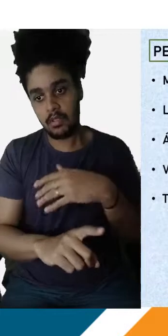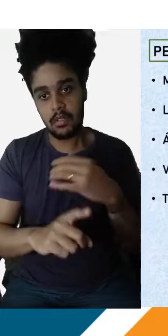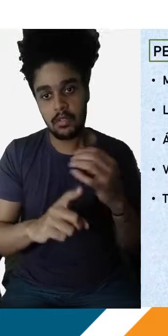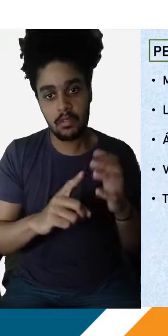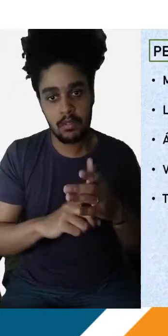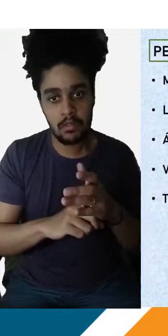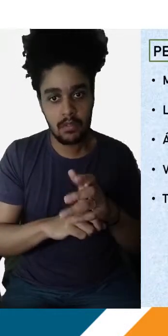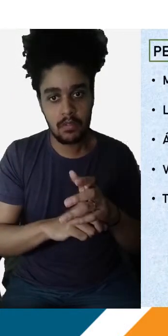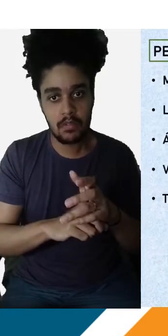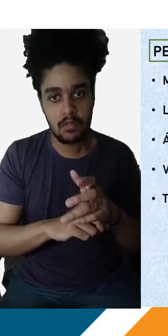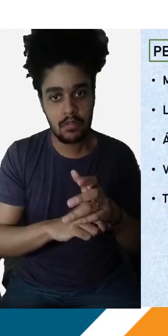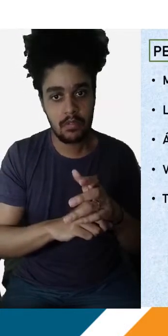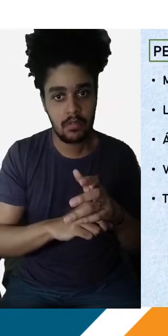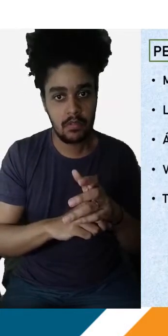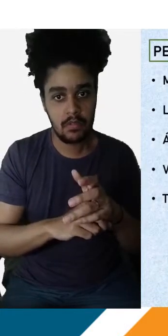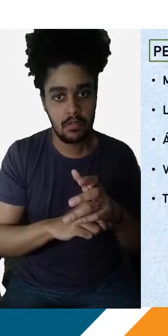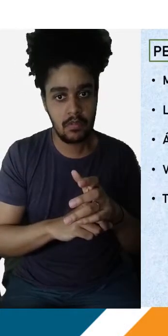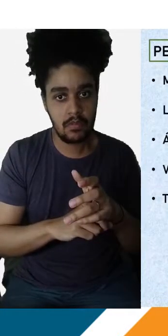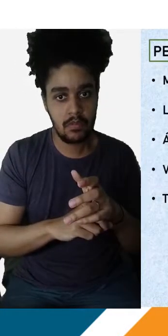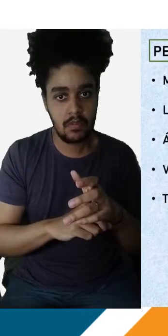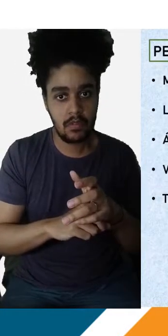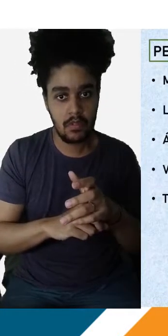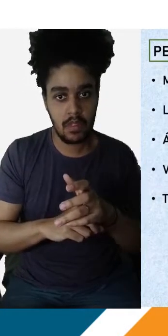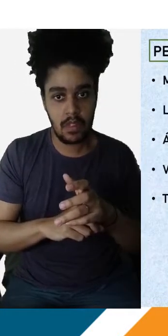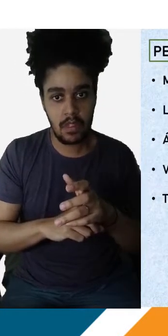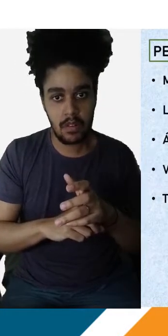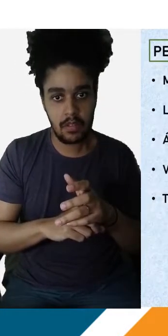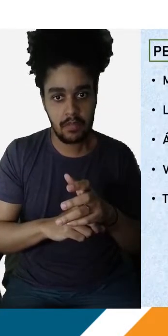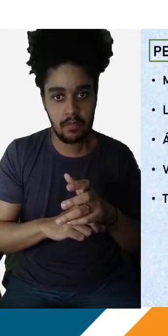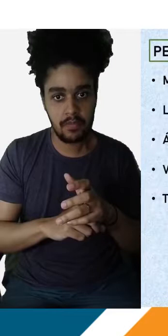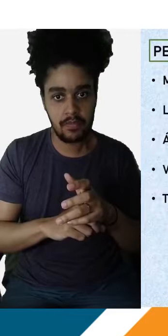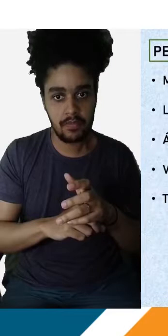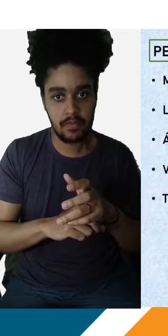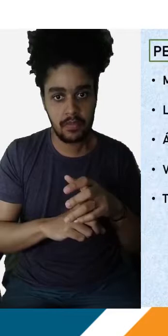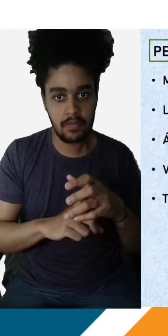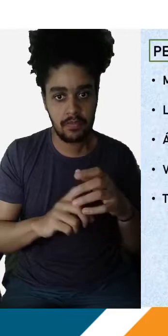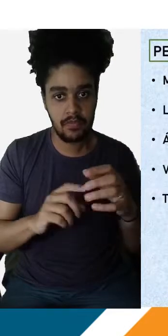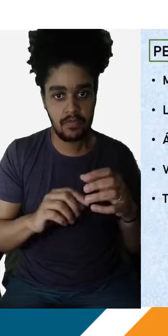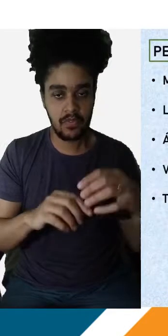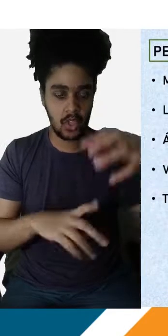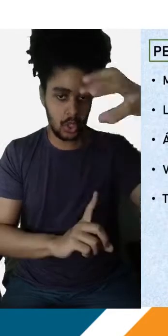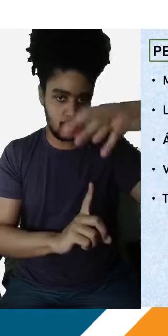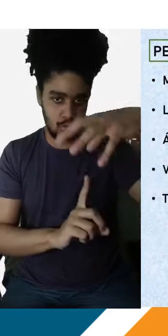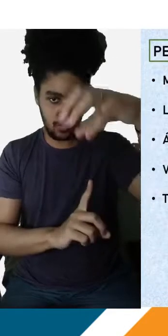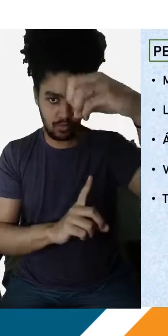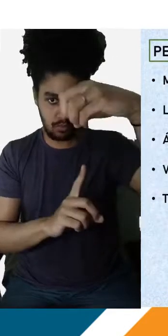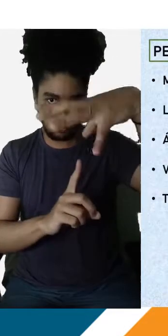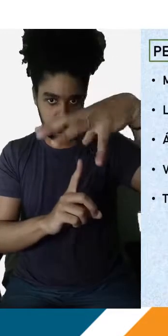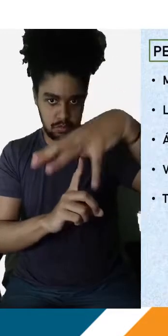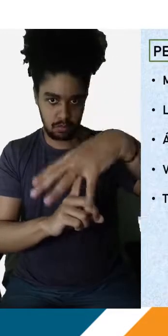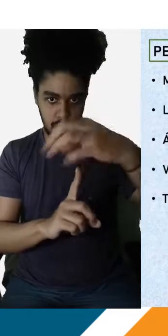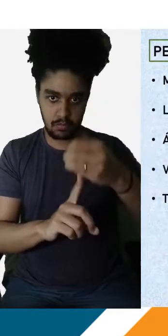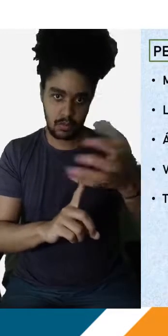a imagem, olhem lá o cursor do mouse, a gente vê, ó, por exemplo, a chuva está caindo aqui. Uma